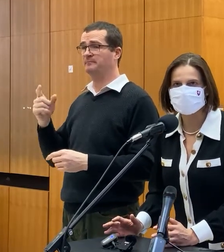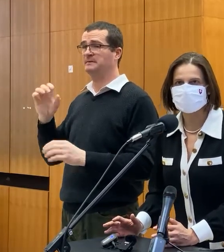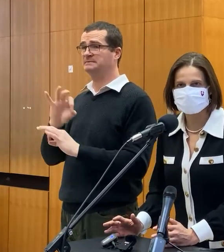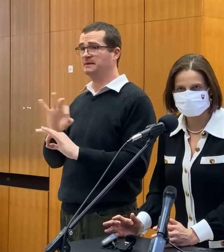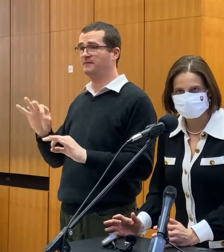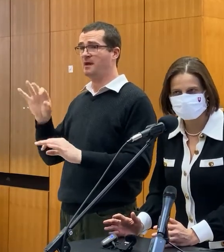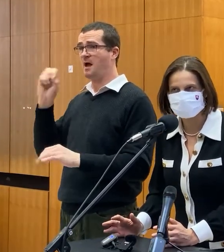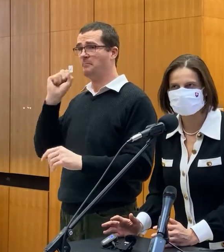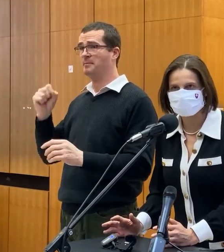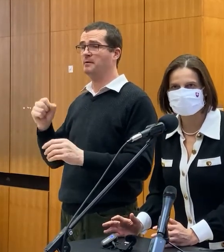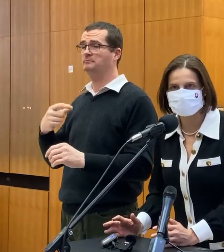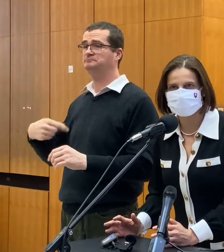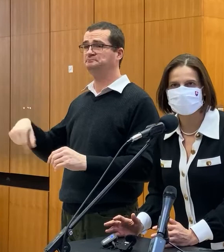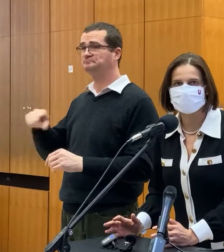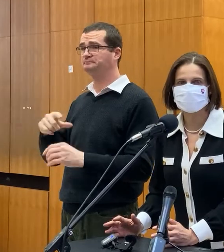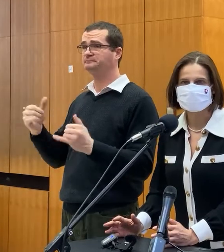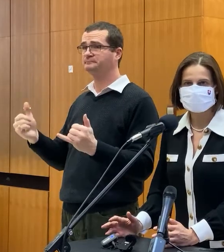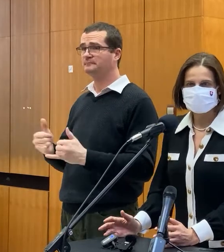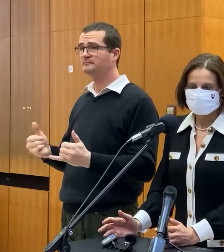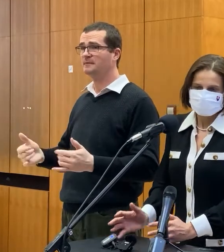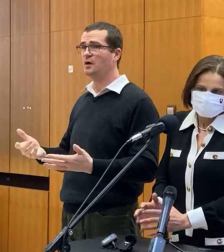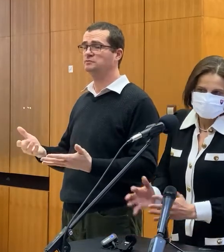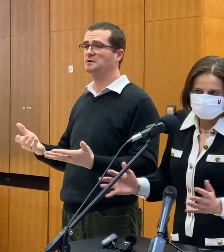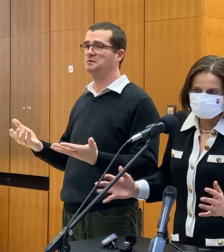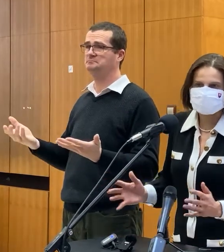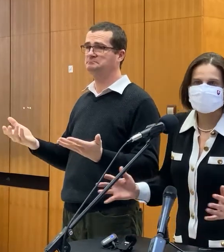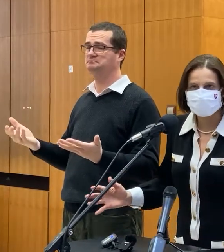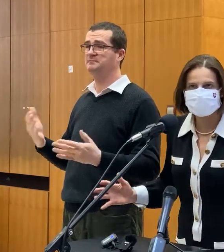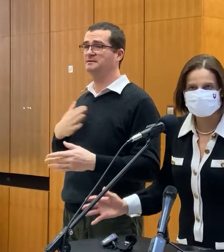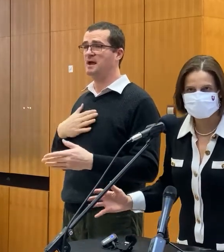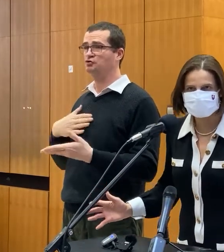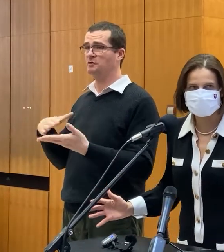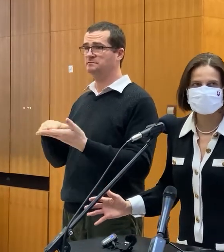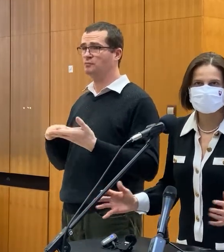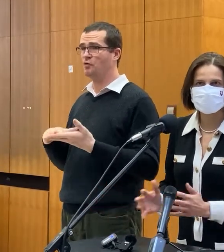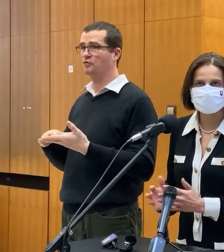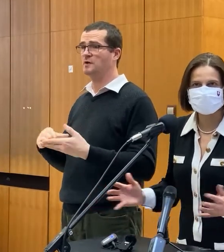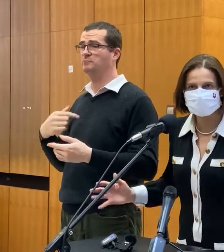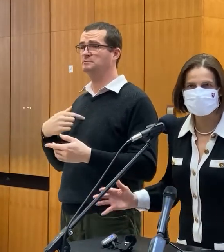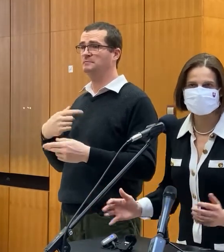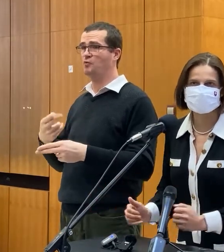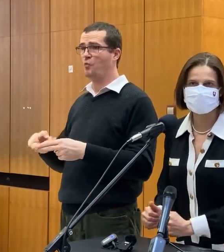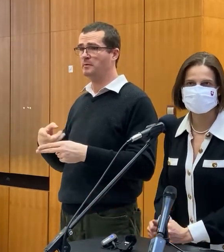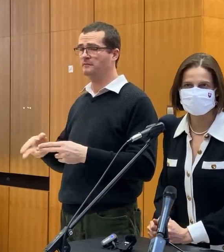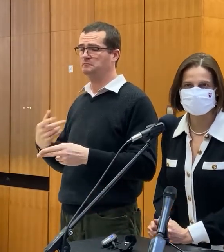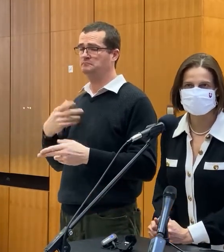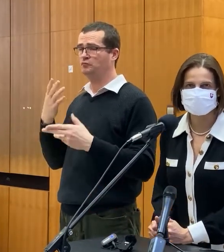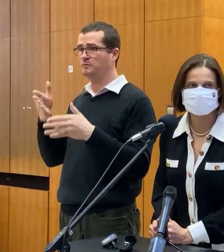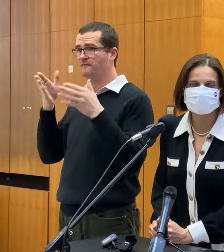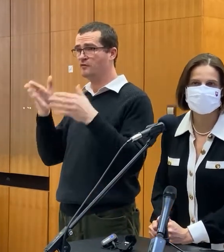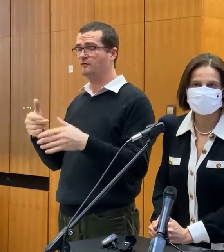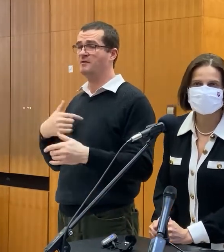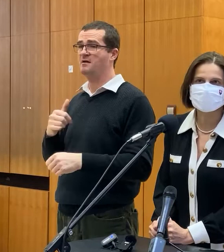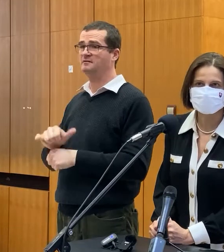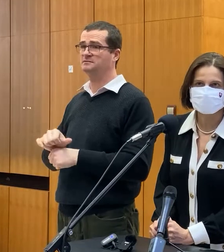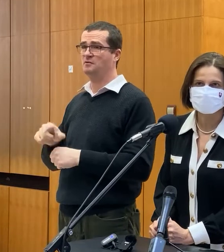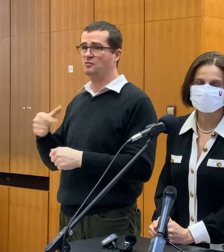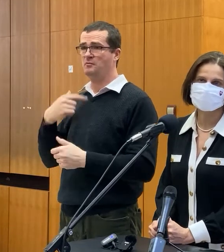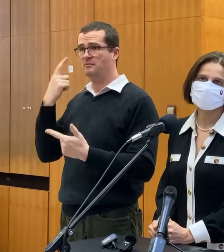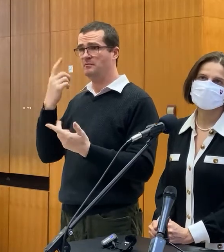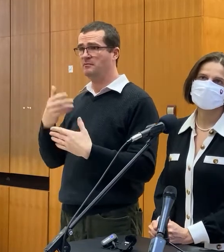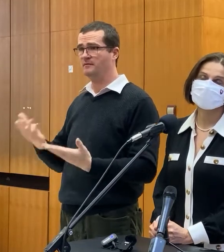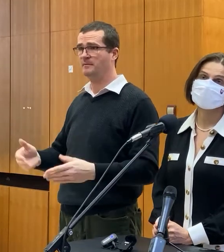že je tu požiadavka naozaj našej spoločnosti, aby sme to upravili, budem sa tomu venovať. Ja zatiaľ o tomto